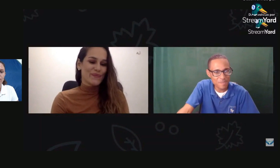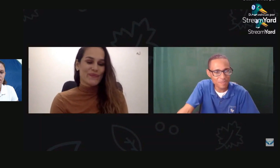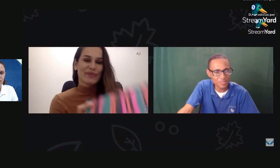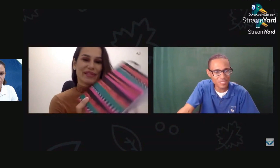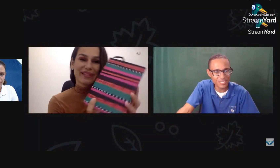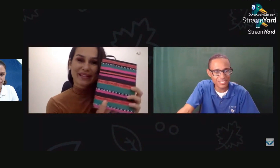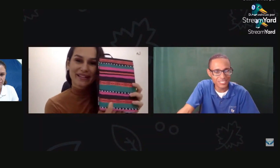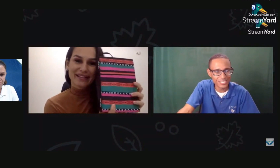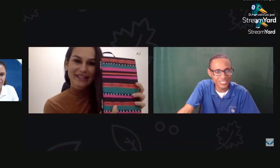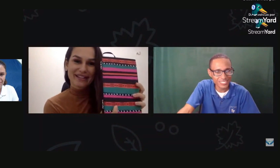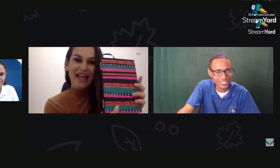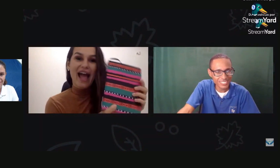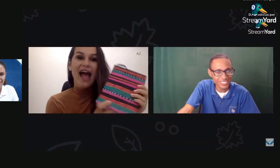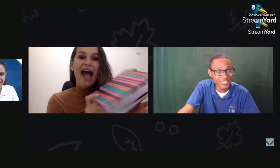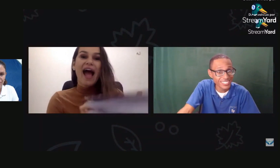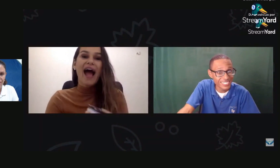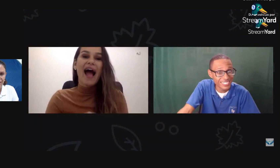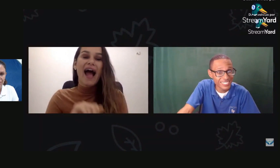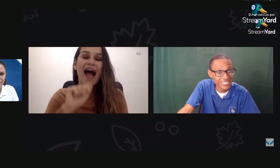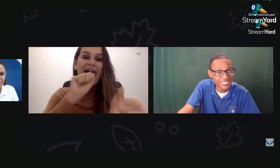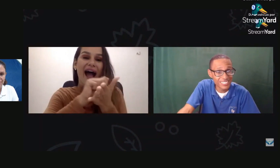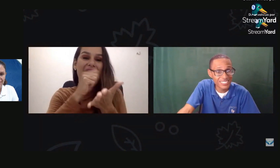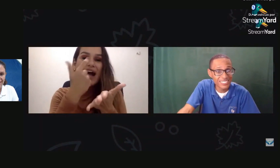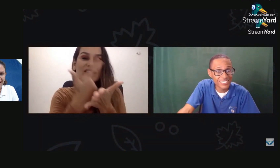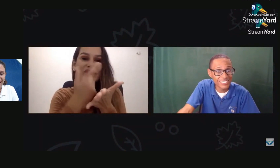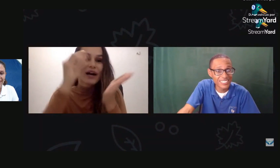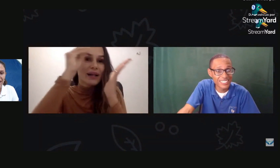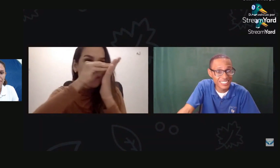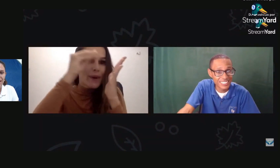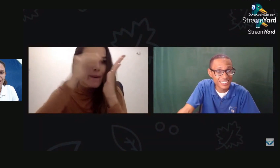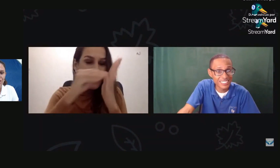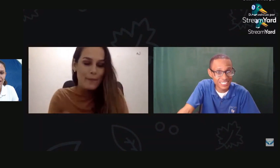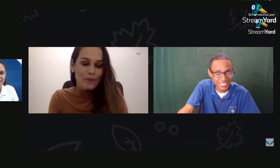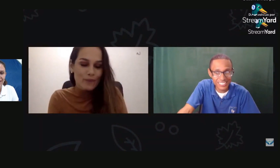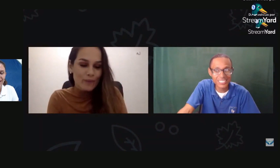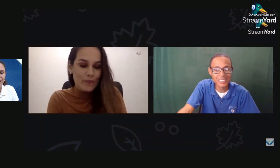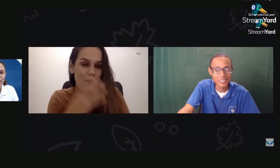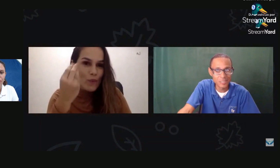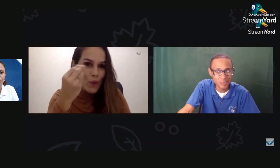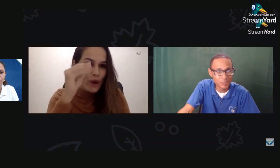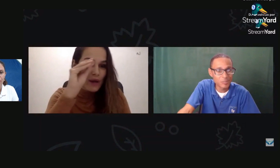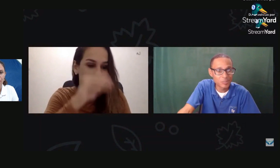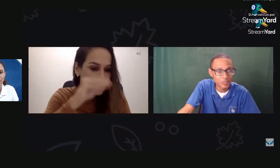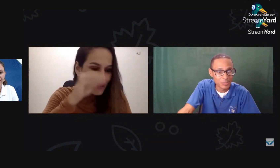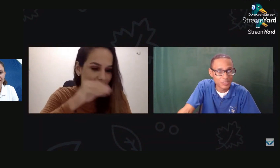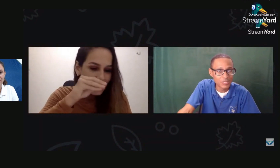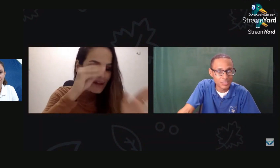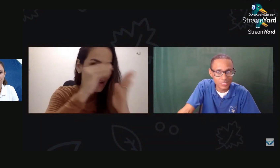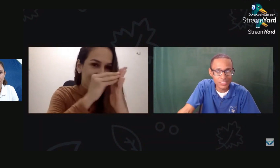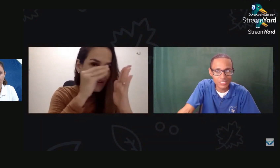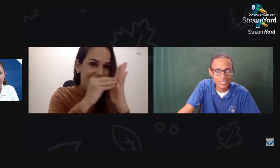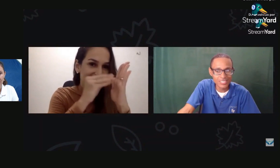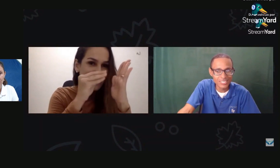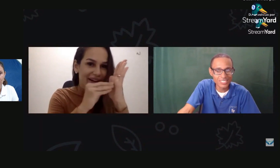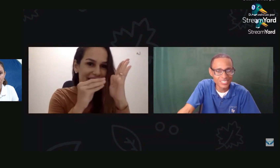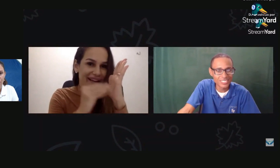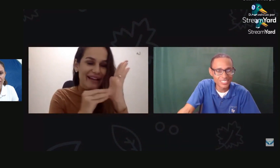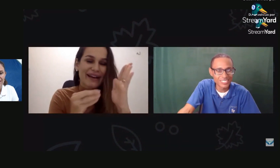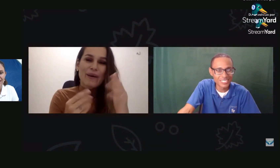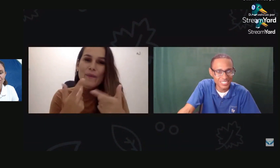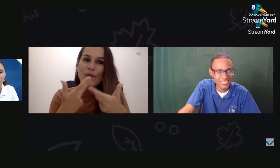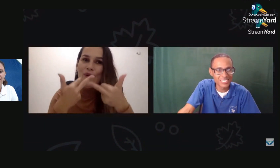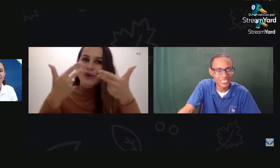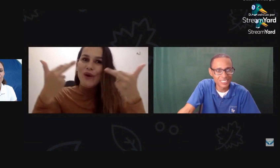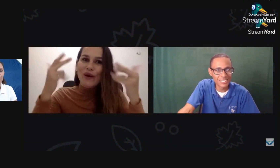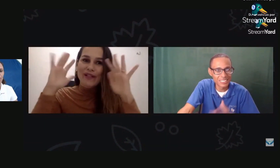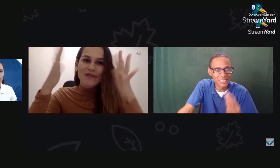Reginaldo, veja só. Tá vendo? Aqui é a minha agenda em que eu vou colocando, né? Fui colocando todas